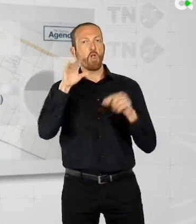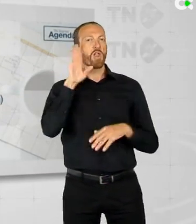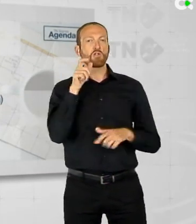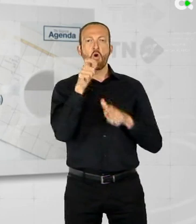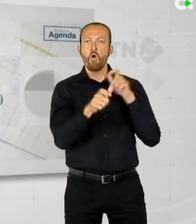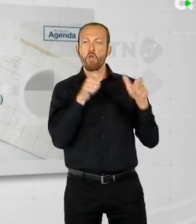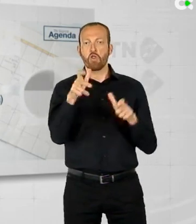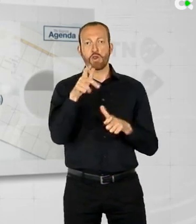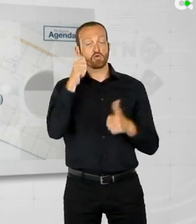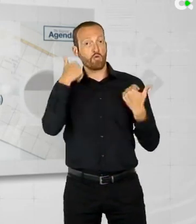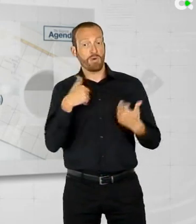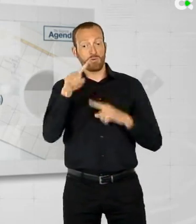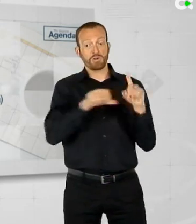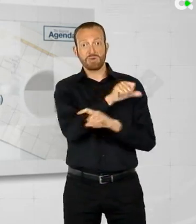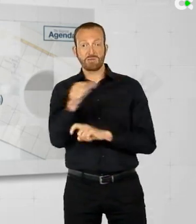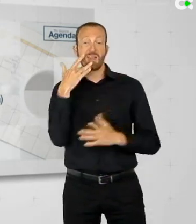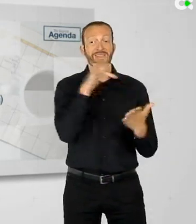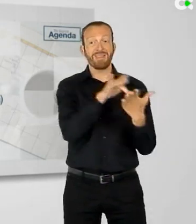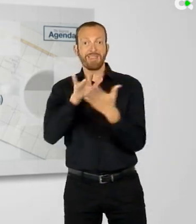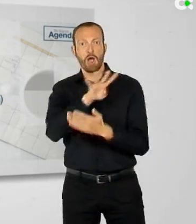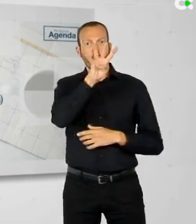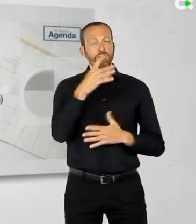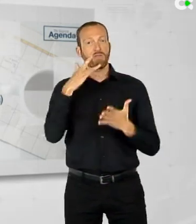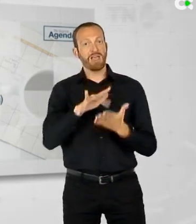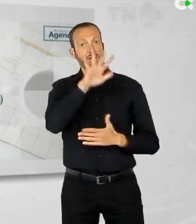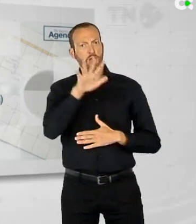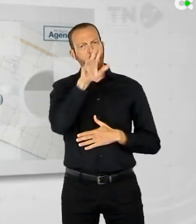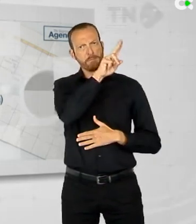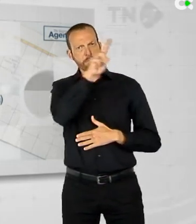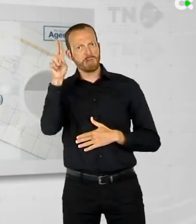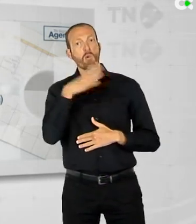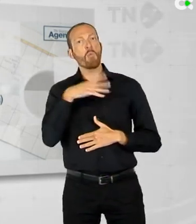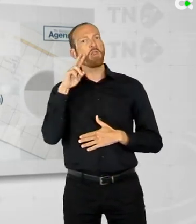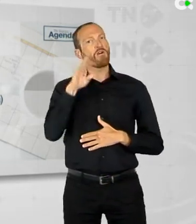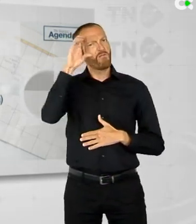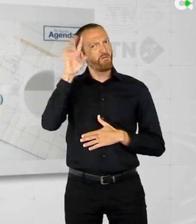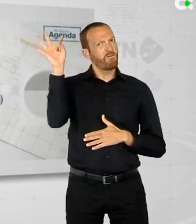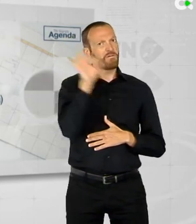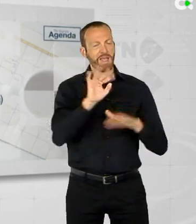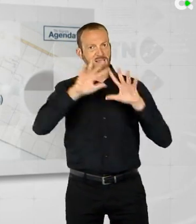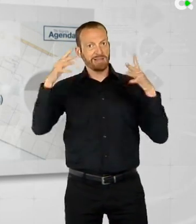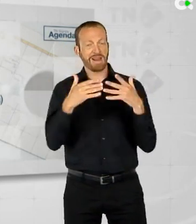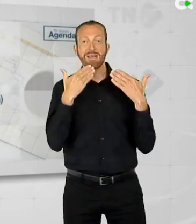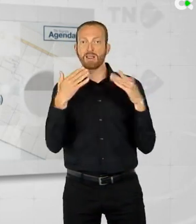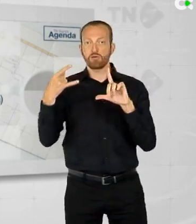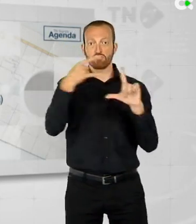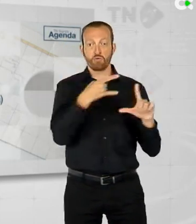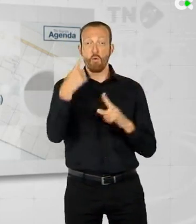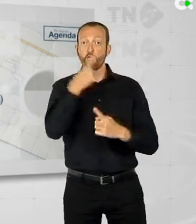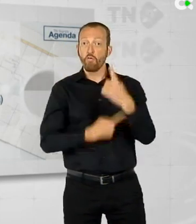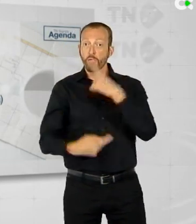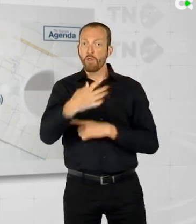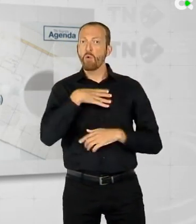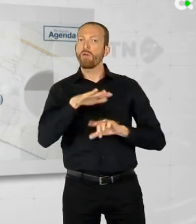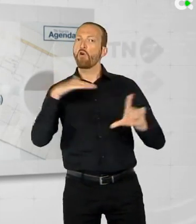humanos. La próxima semana, el 4 y 5 de mayo, se celebra en Madrid, pero se puede seguir también de forma online por Zoom. Para más información